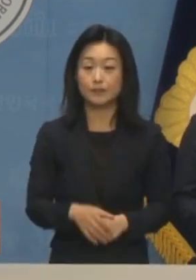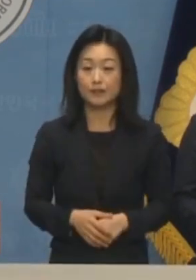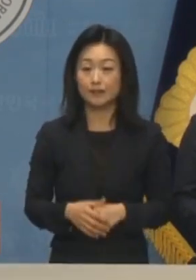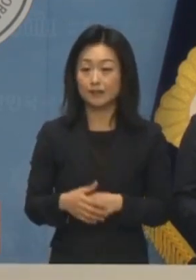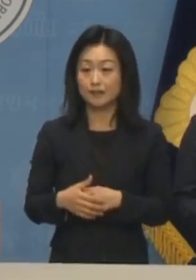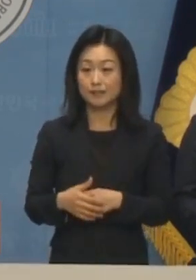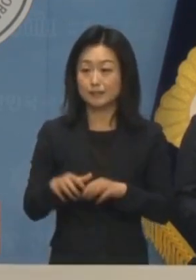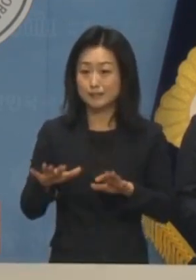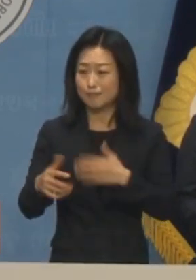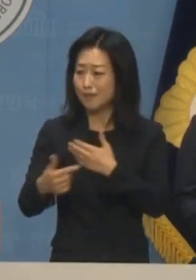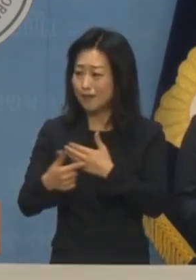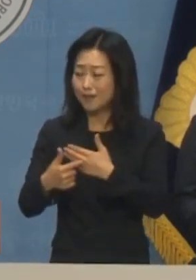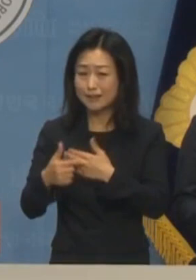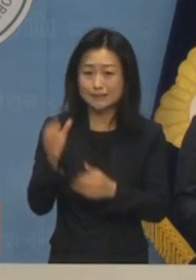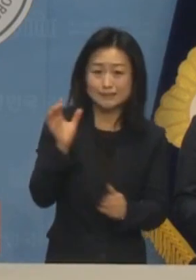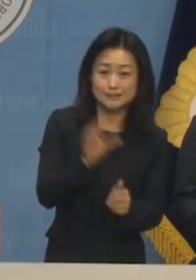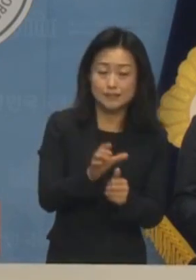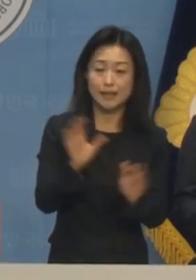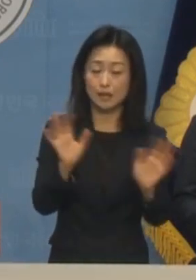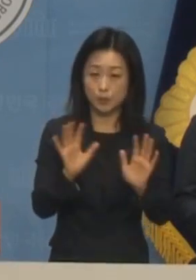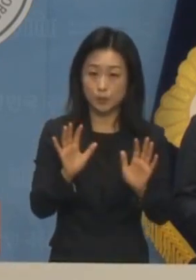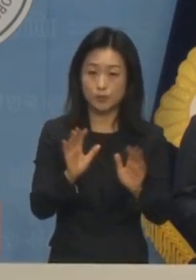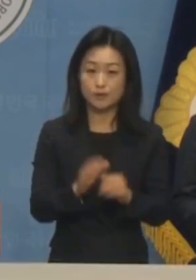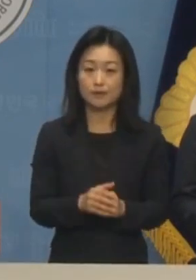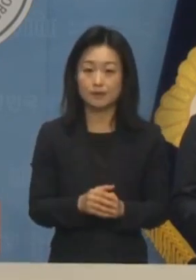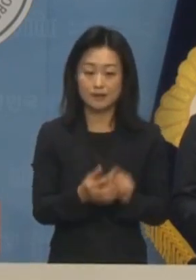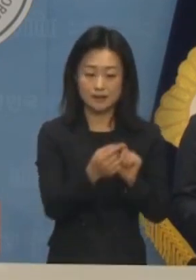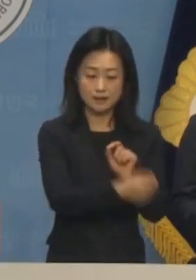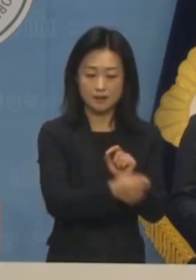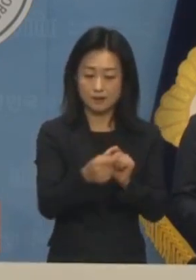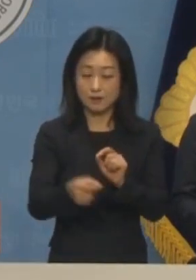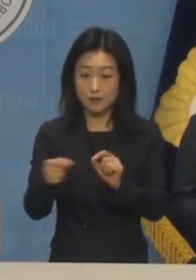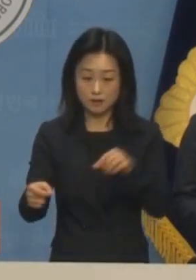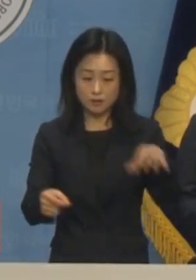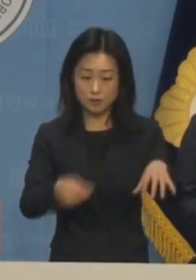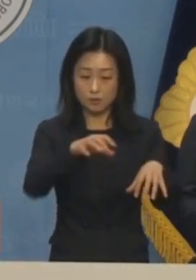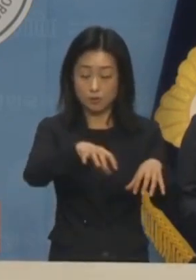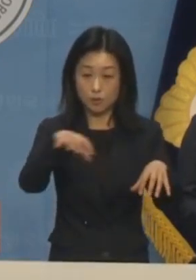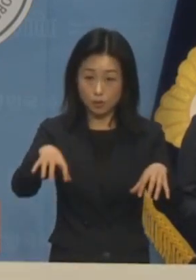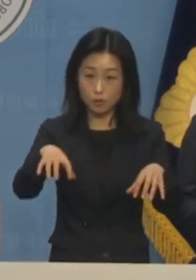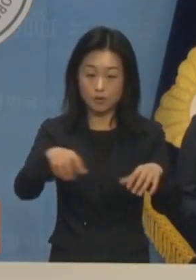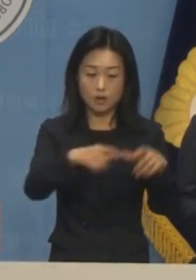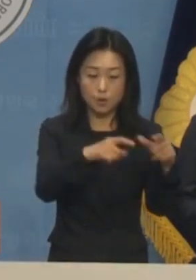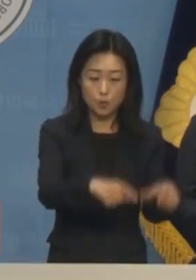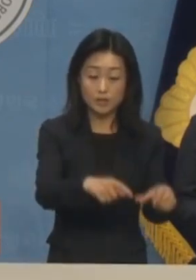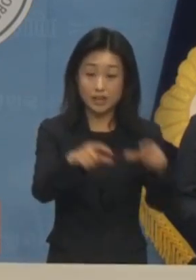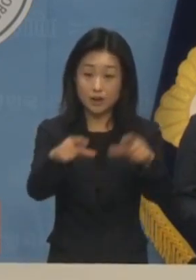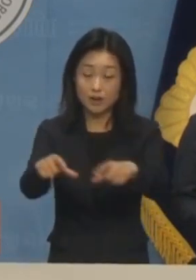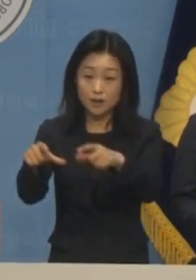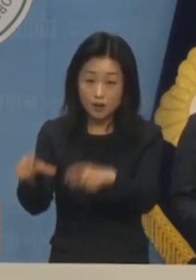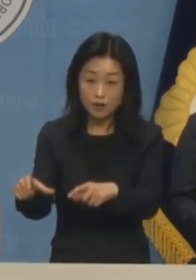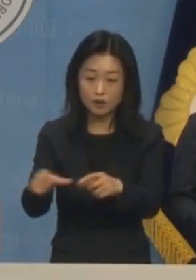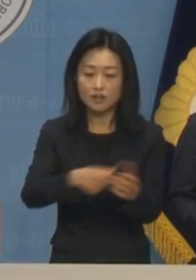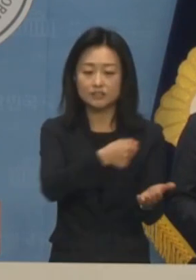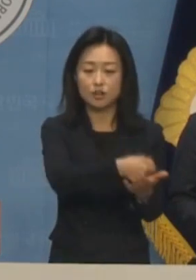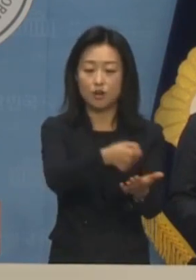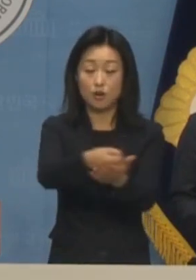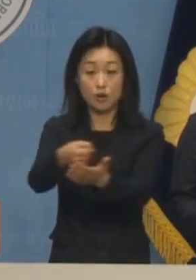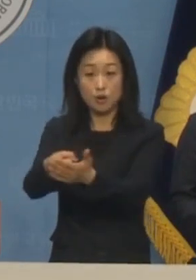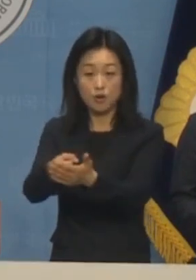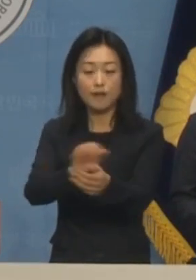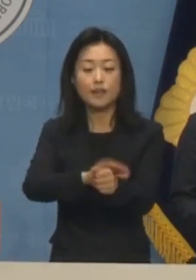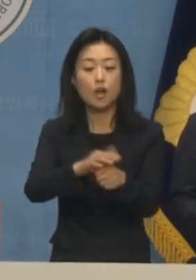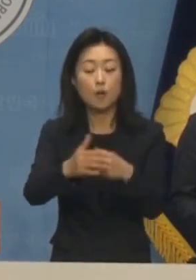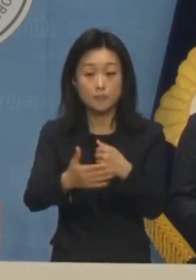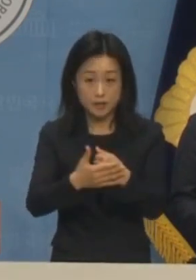지정에 그쳤던 책임의료기관과 거점의료기관을 권역, 지역으로 지정 구분하고 협력적인 의료 전달